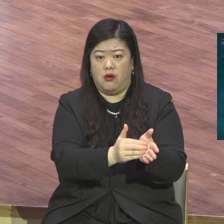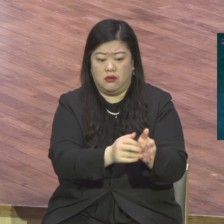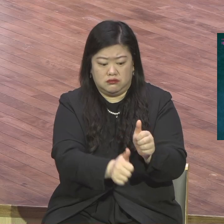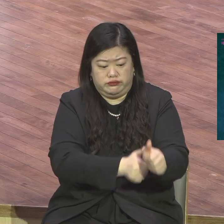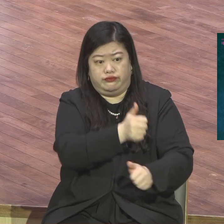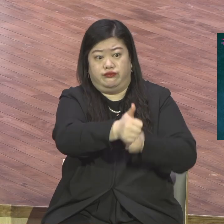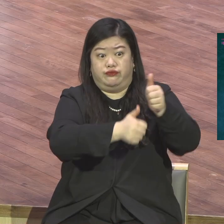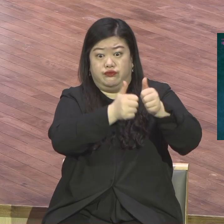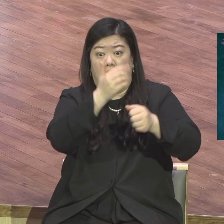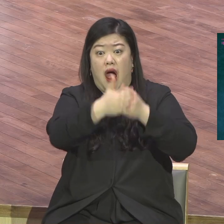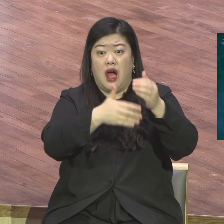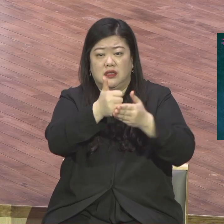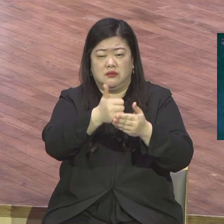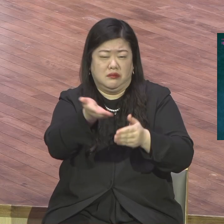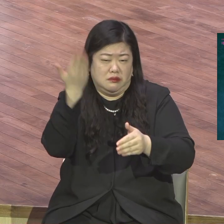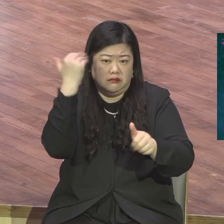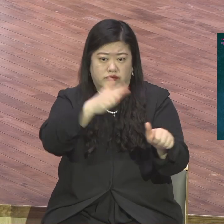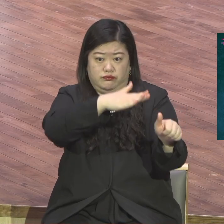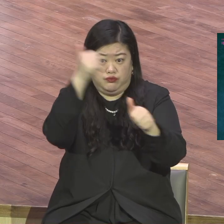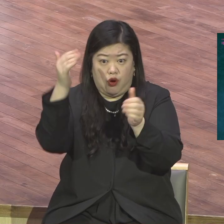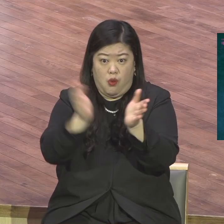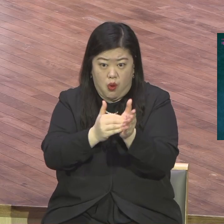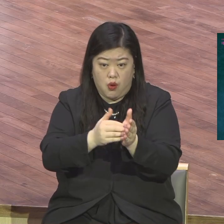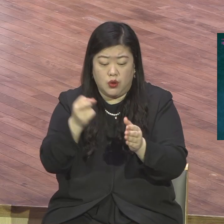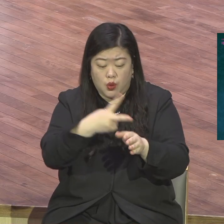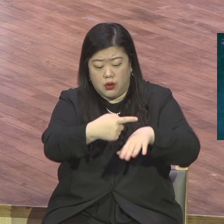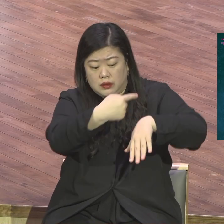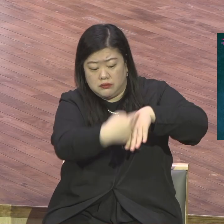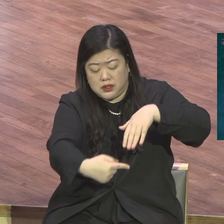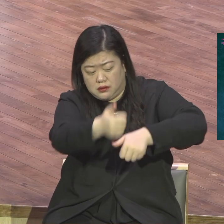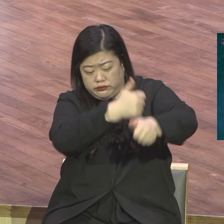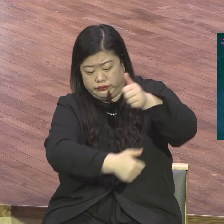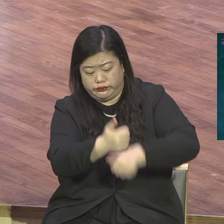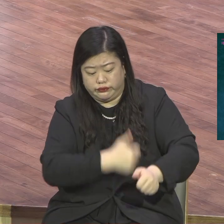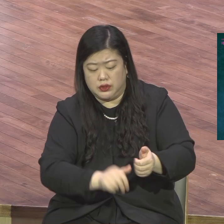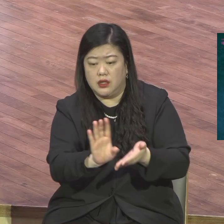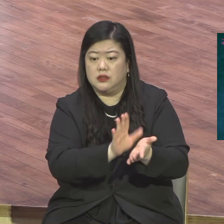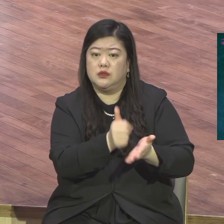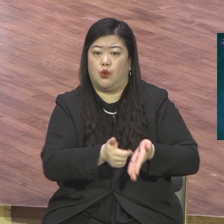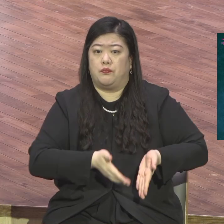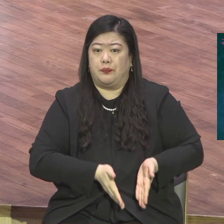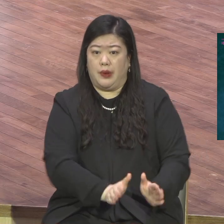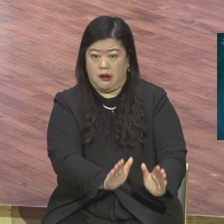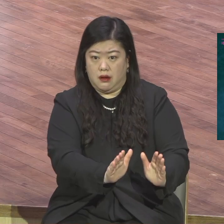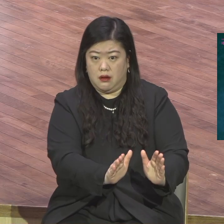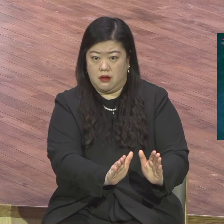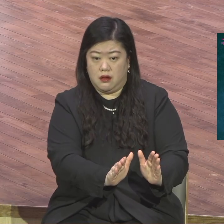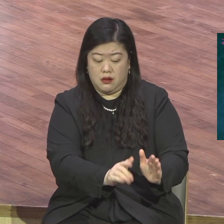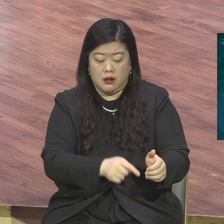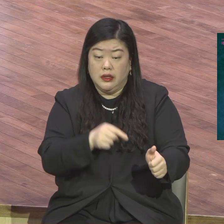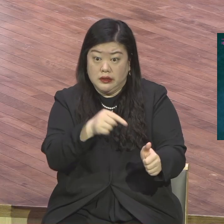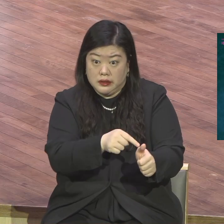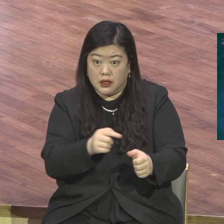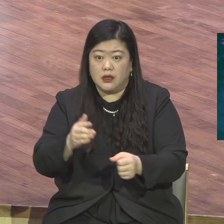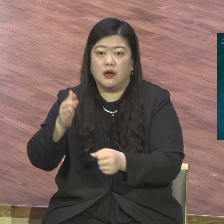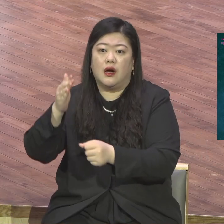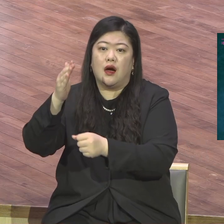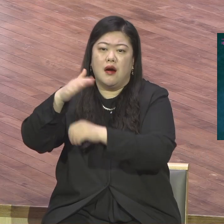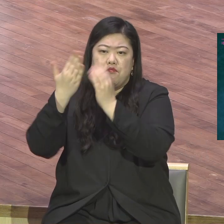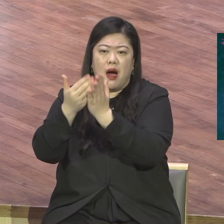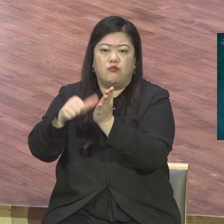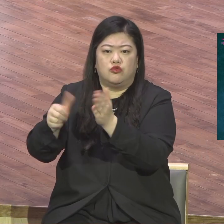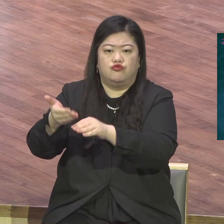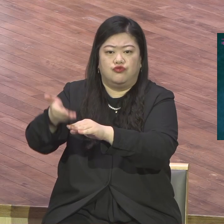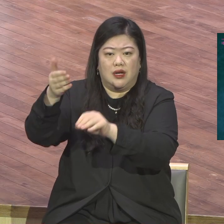그들의 것이요 육신으로 하면 그리스도가 그들에게서 나셨으니 그는 만물 위에 계셔서 세세의